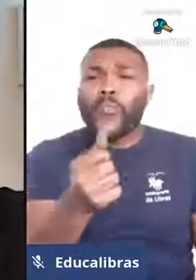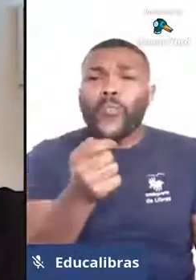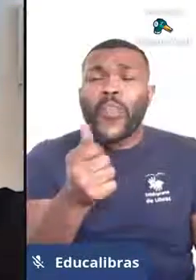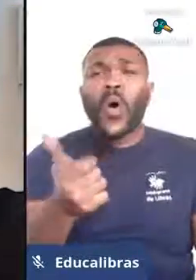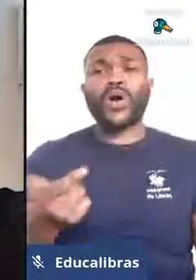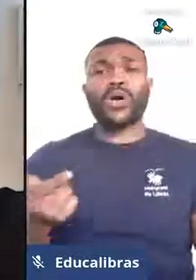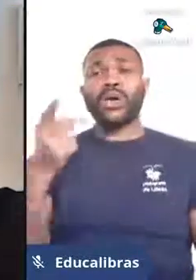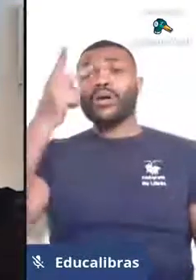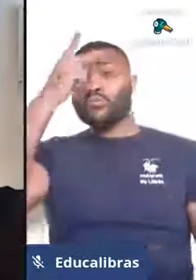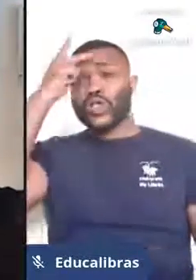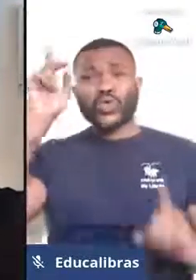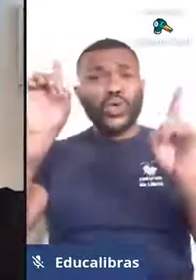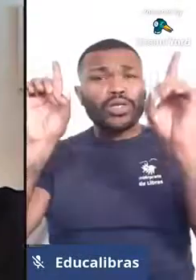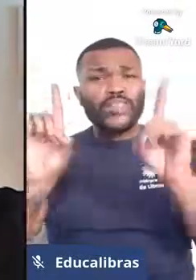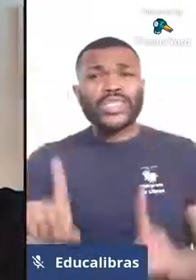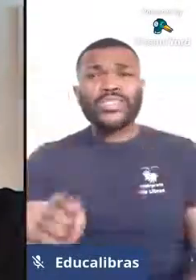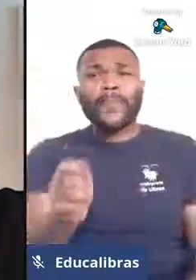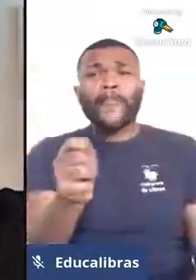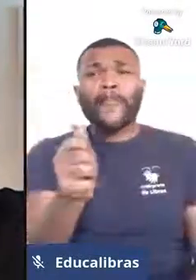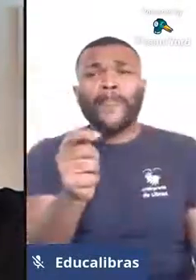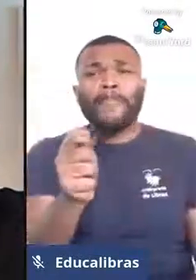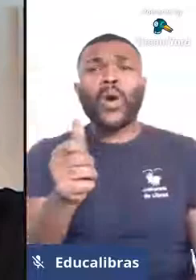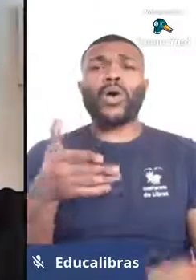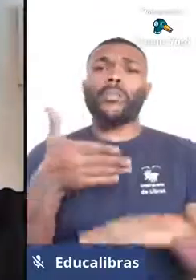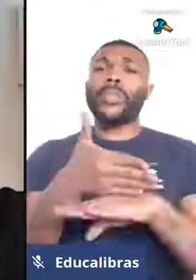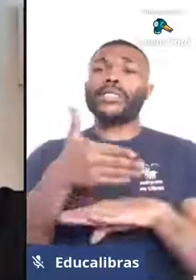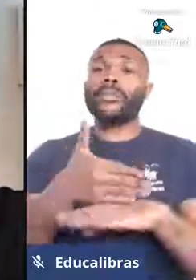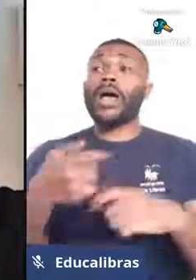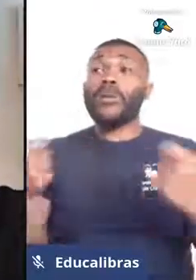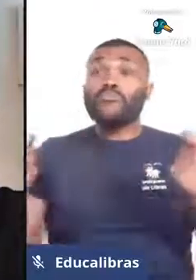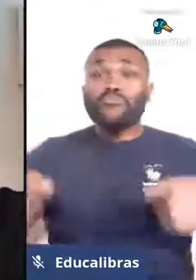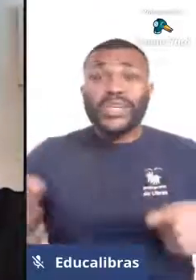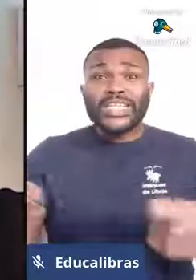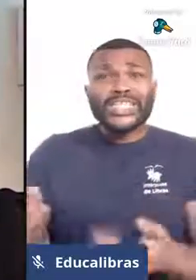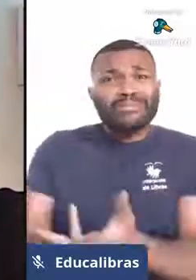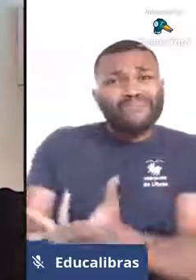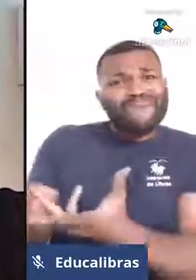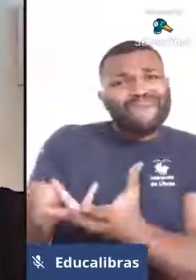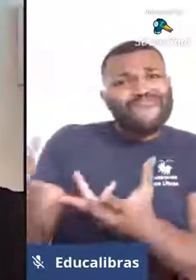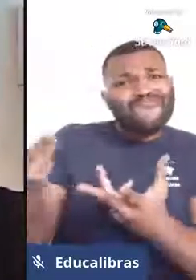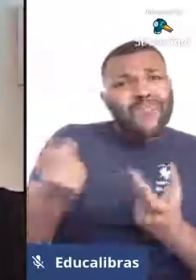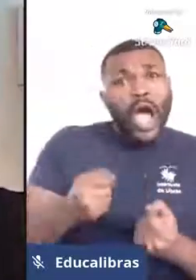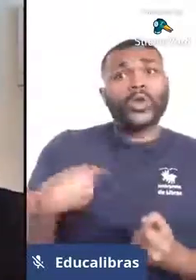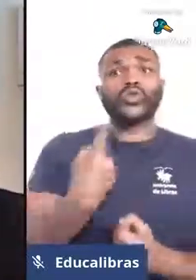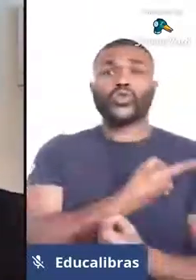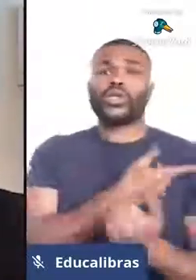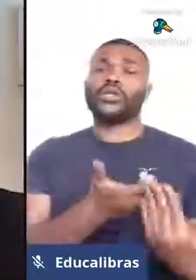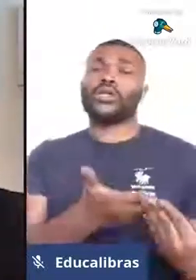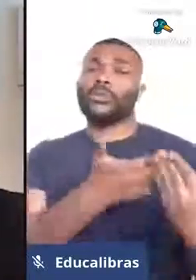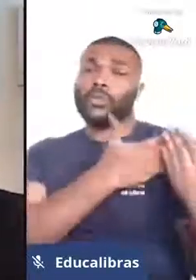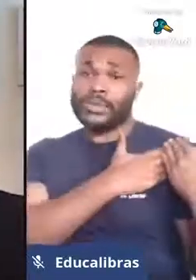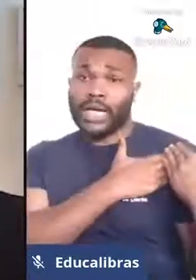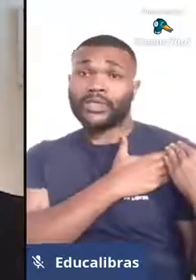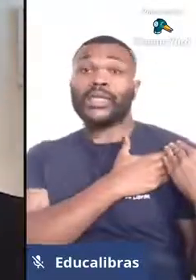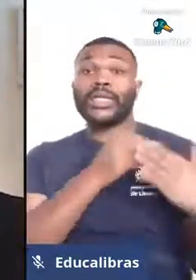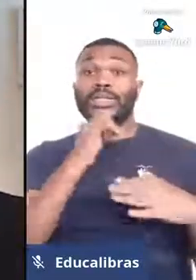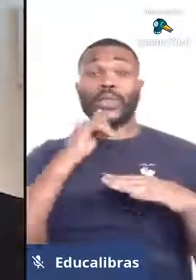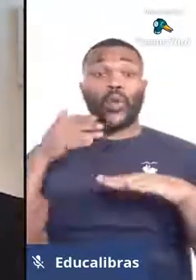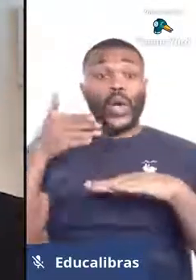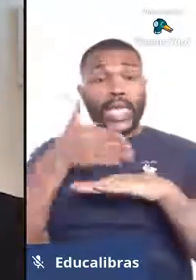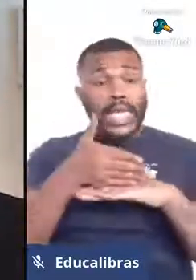com deficiência. Então, forçar essa questão, eu acho que é uma obrigação nossa. Cada vez que a gente senta num conselho,